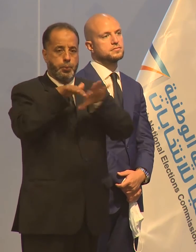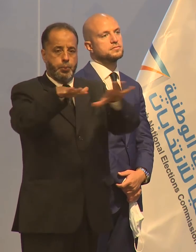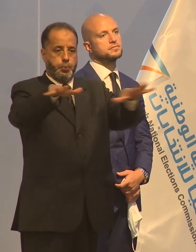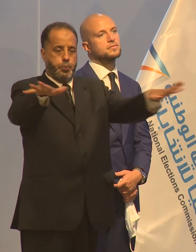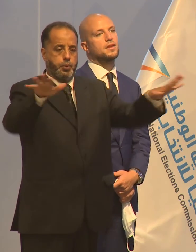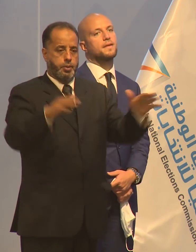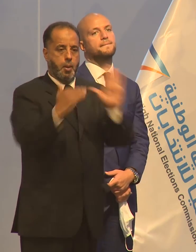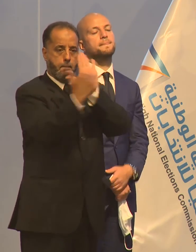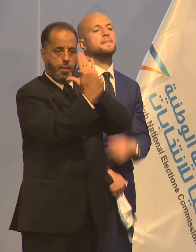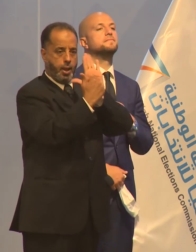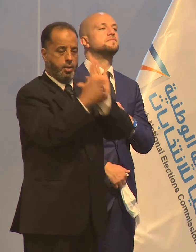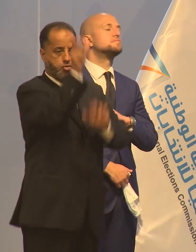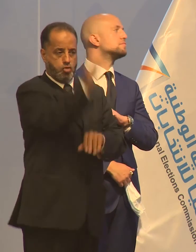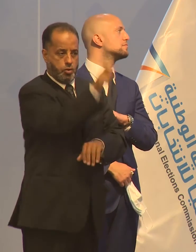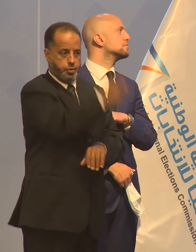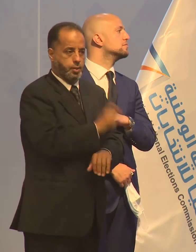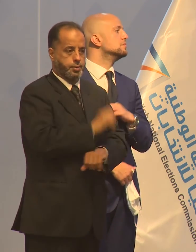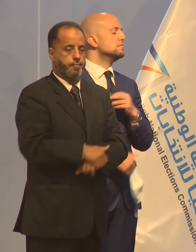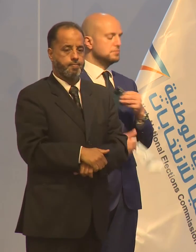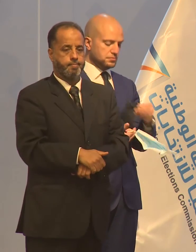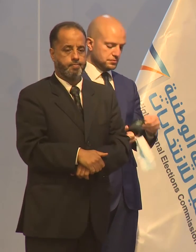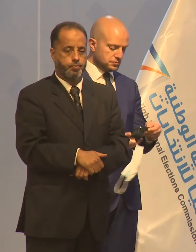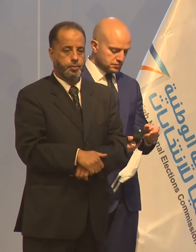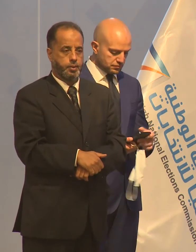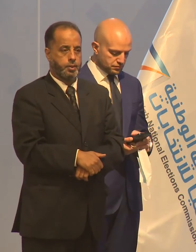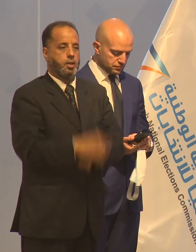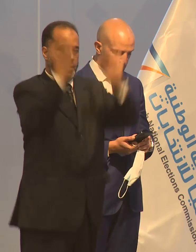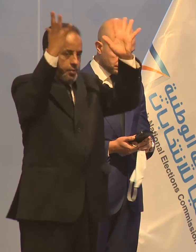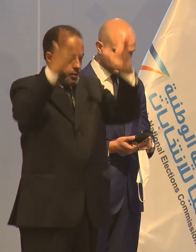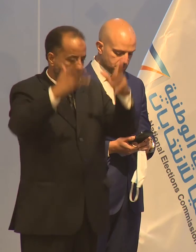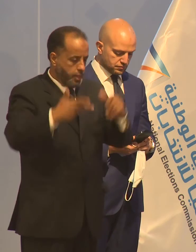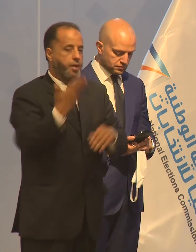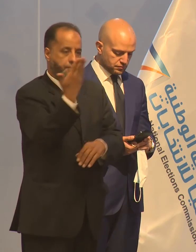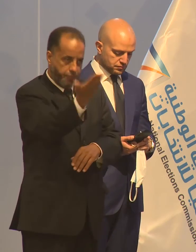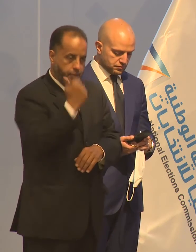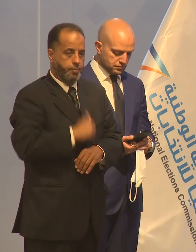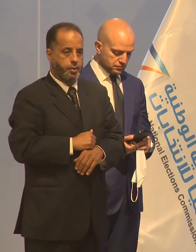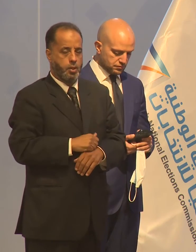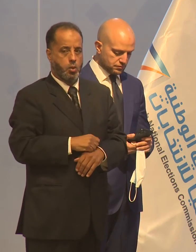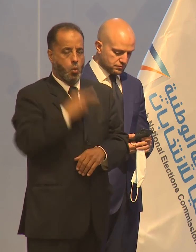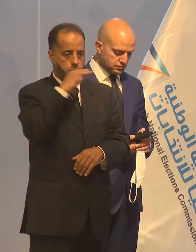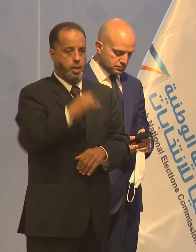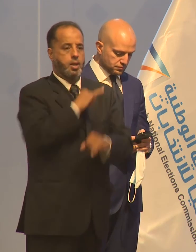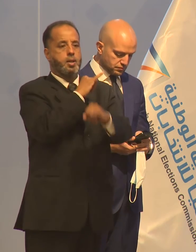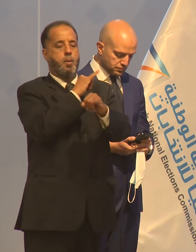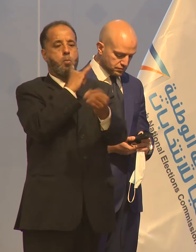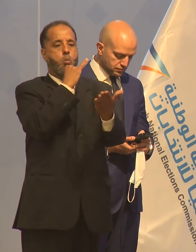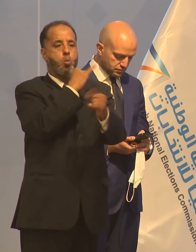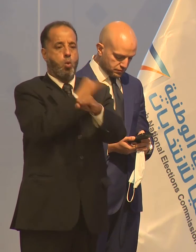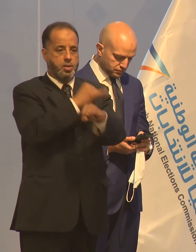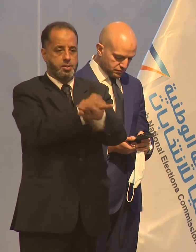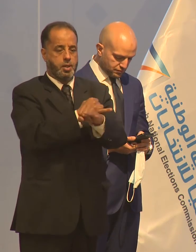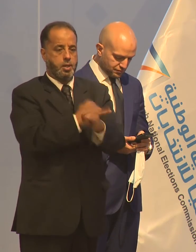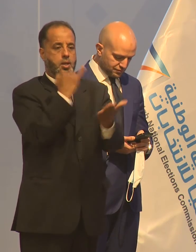المقاعد، طبعا هناك احصائيات إحصائيات تصدر عن مؤسسة رسمية